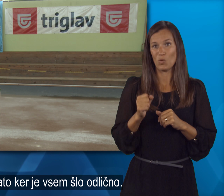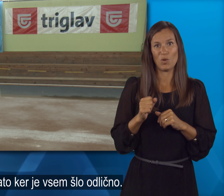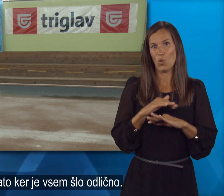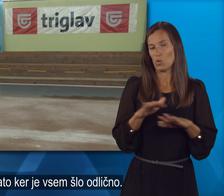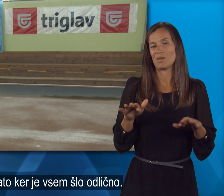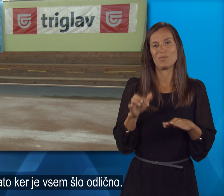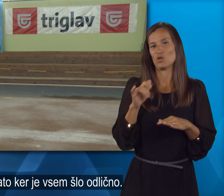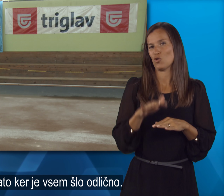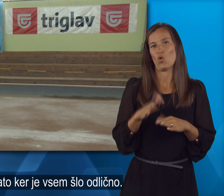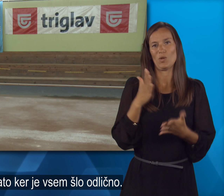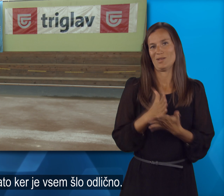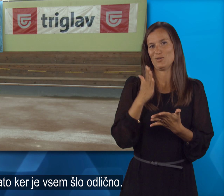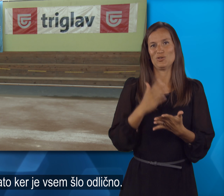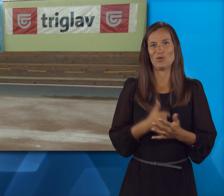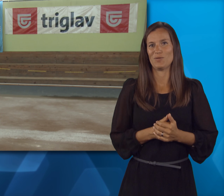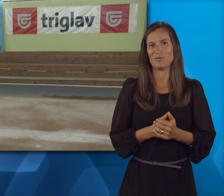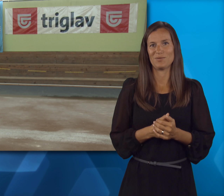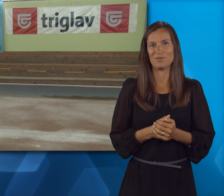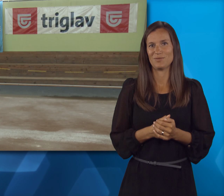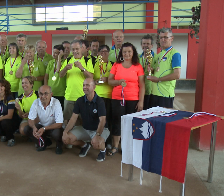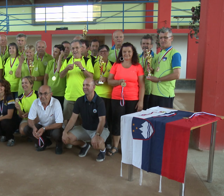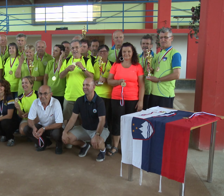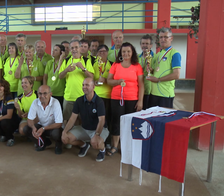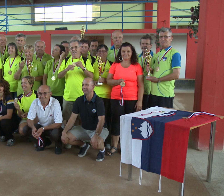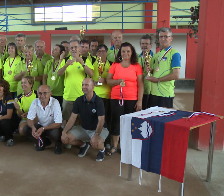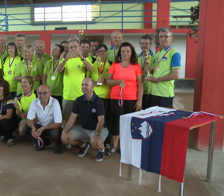Zato je vsem šlo odlično.